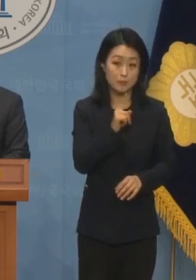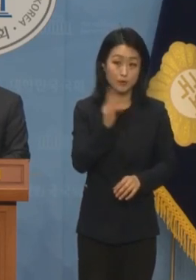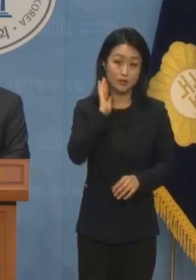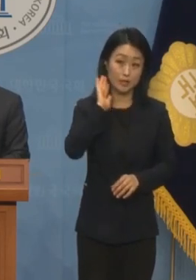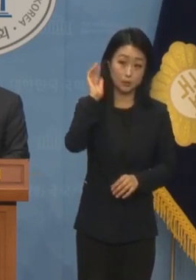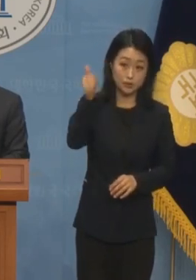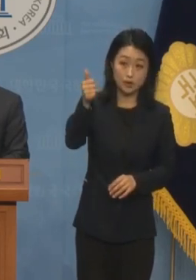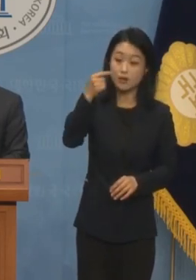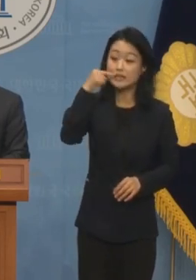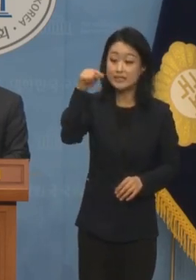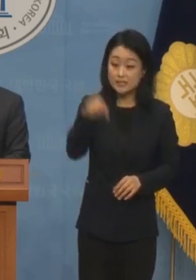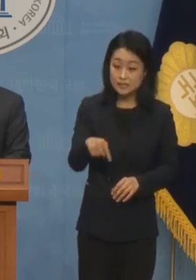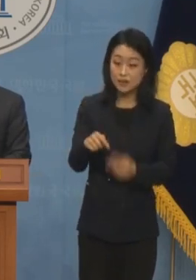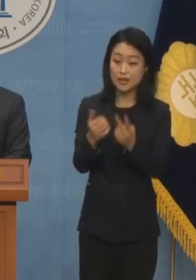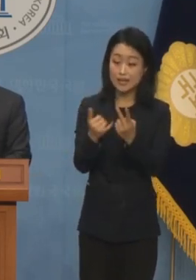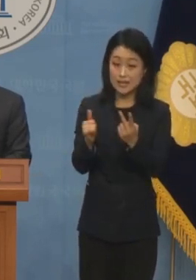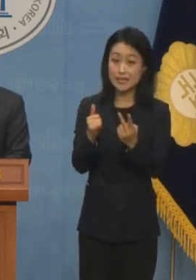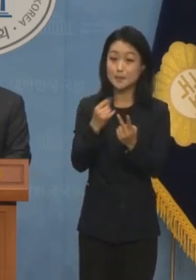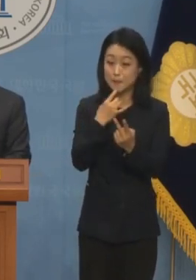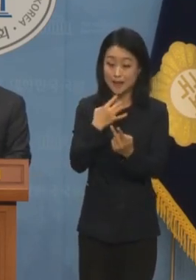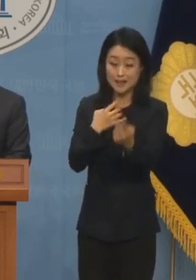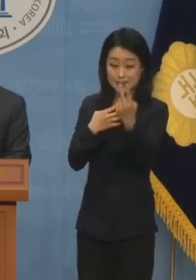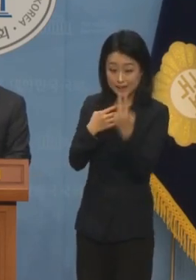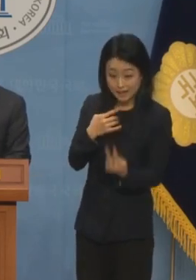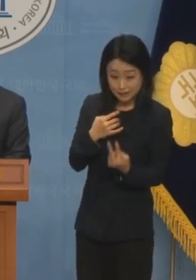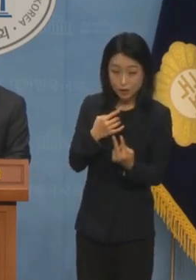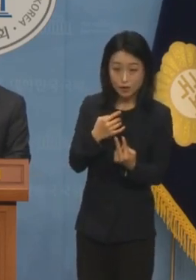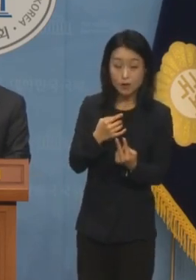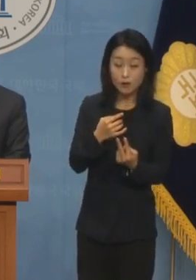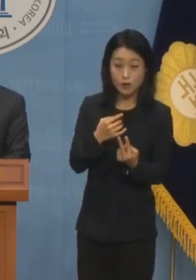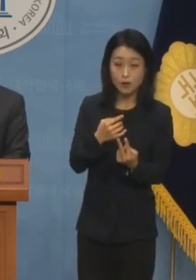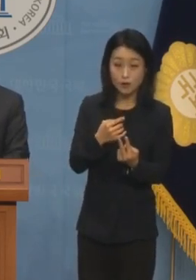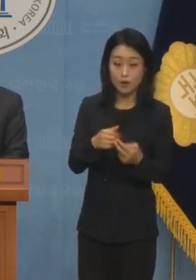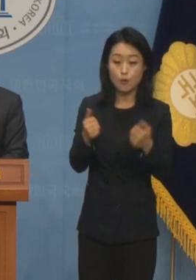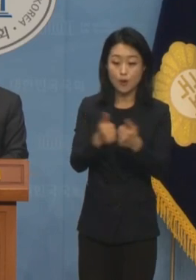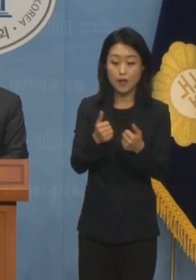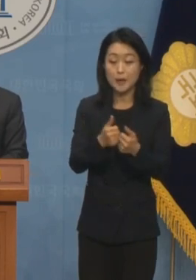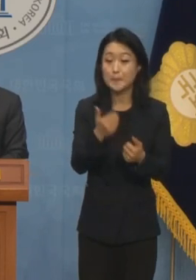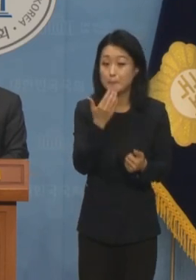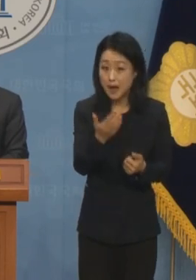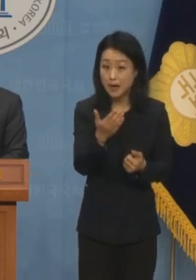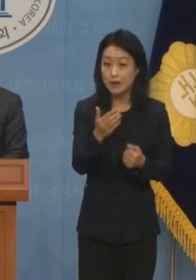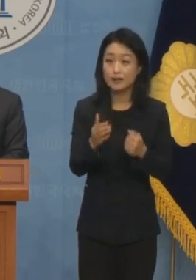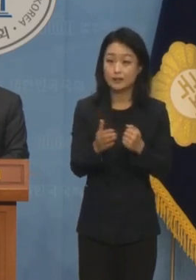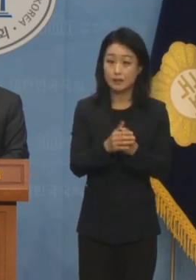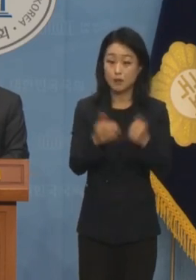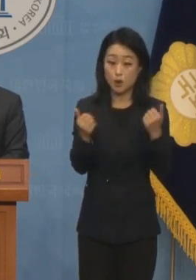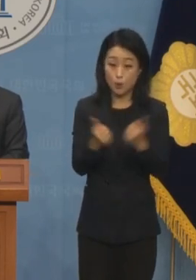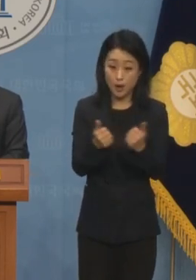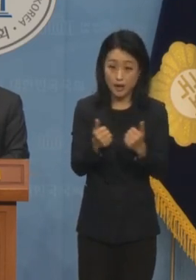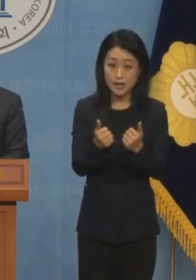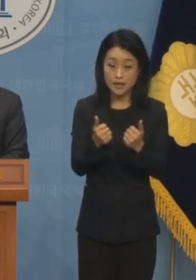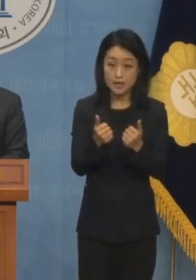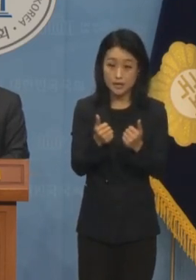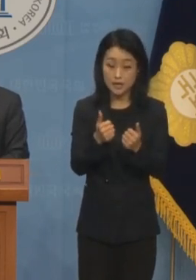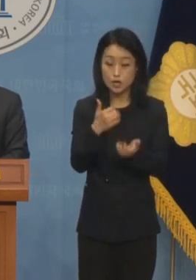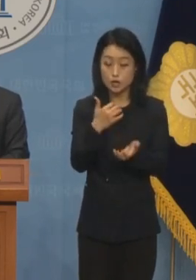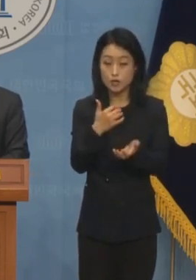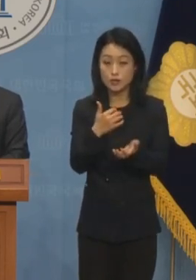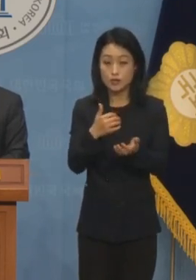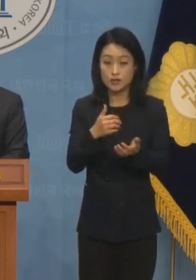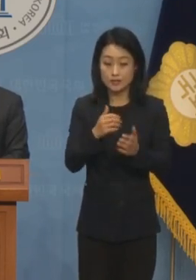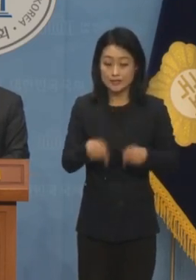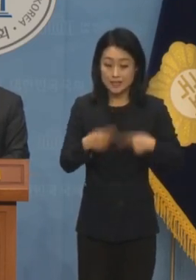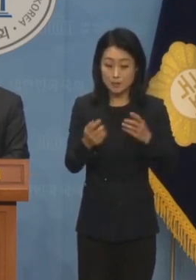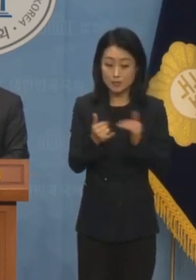대통령이 지명한 2인의 출석만으로도 의결이 가능하다. 그래서 의사 정족수 도입이 필요하다고